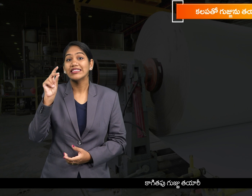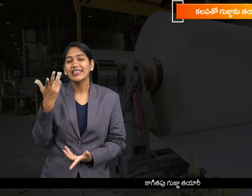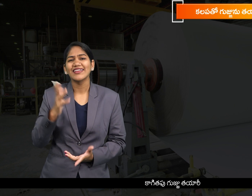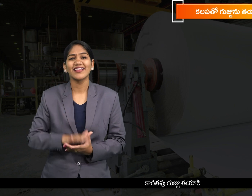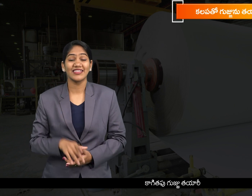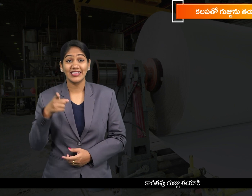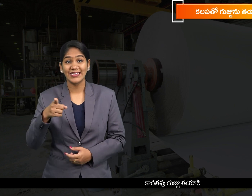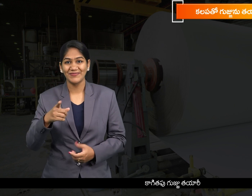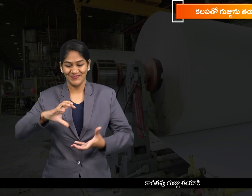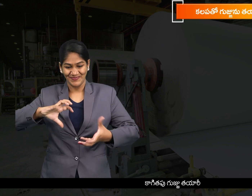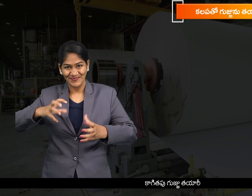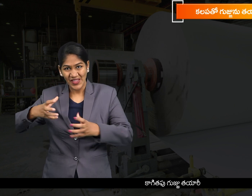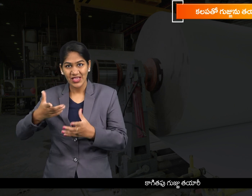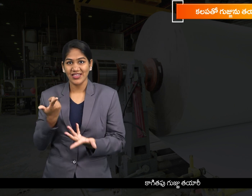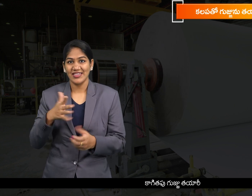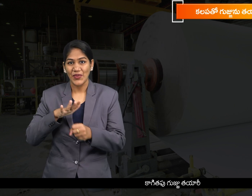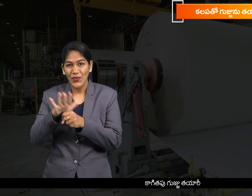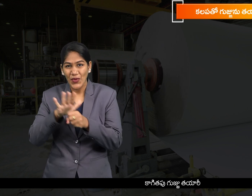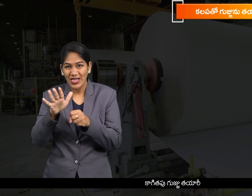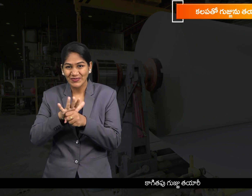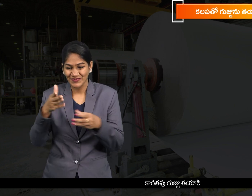కాగితపు గుజ్జు తయారీ.